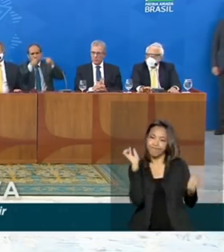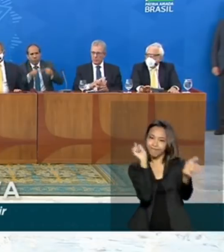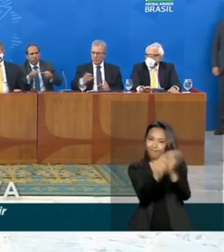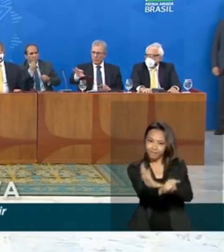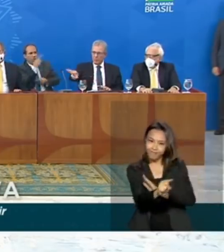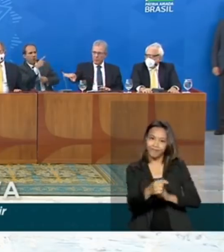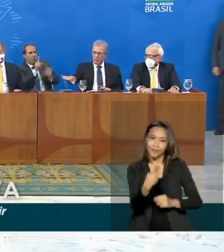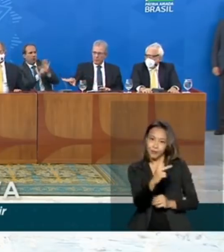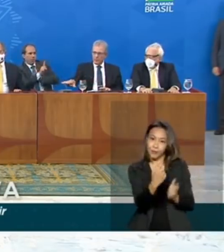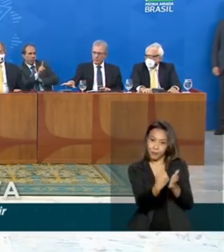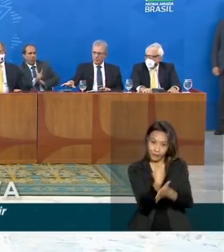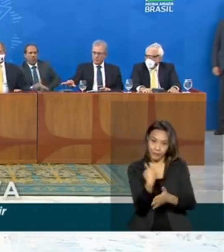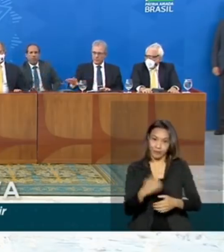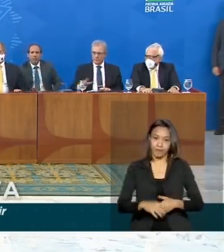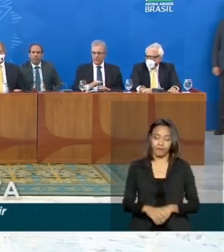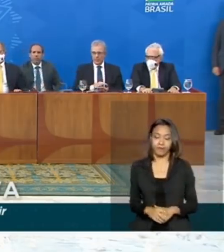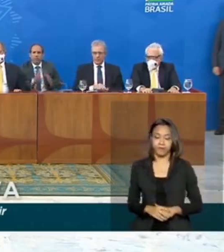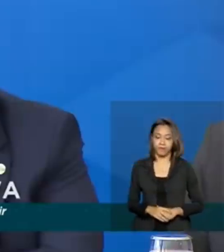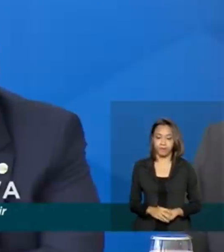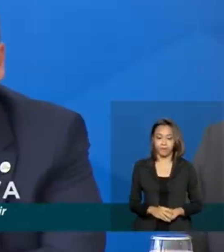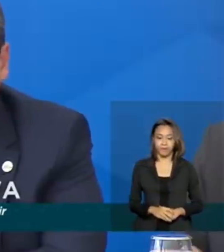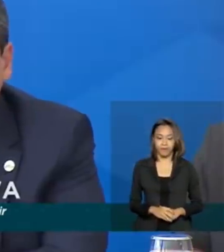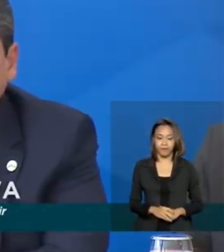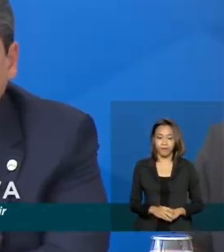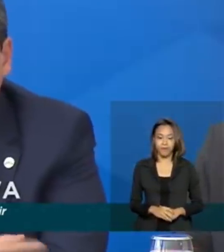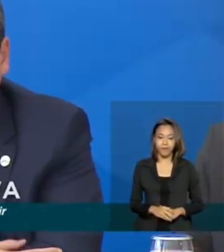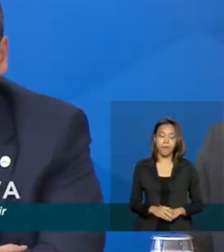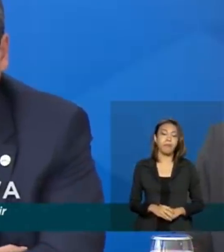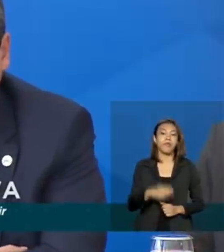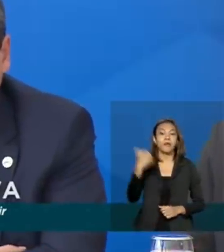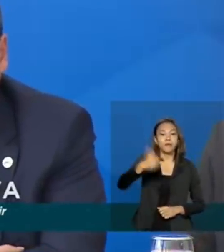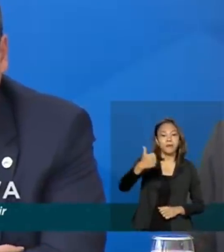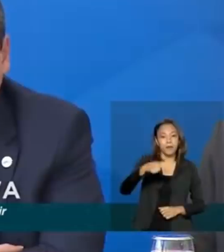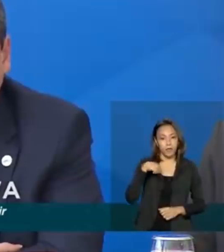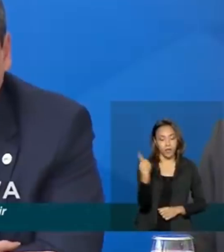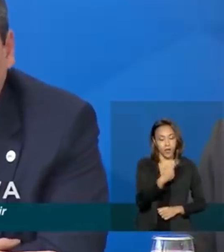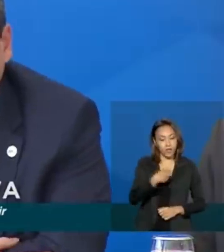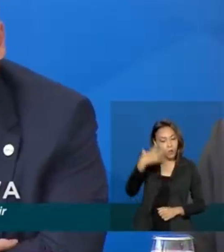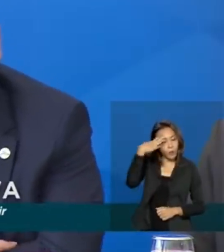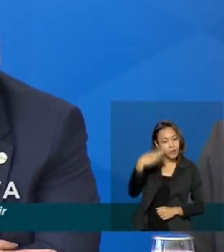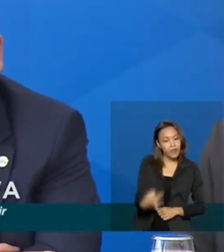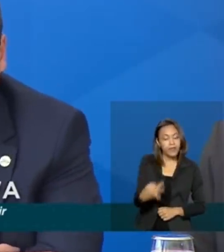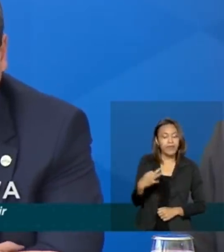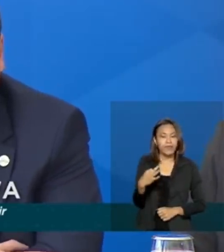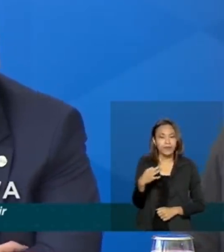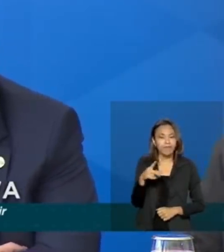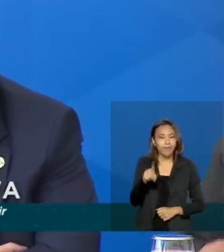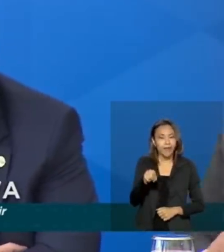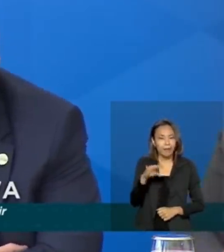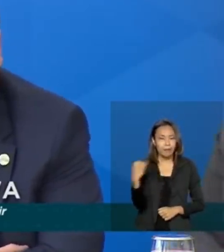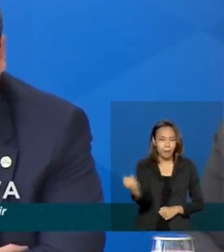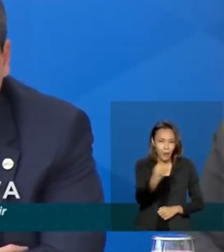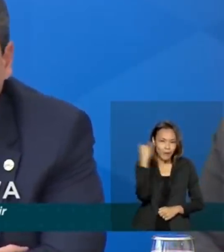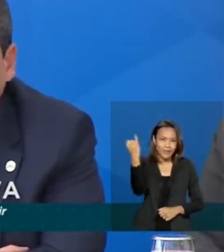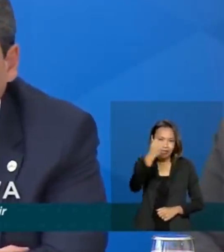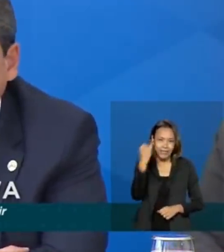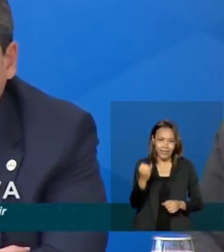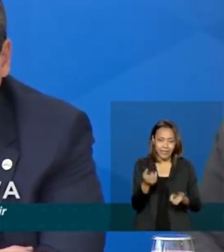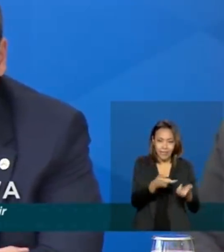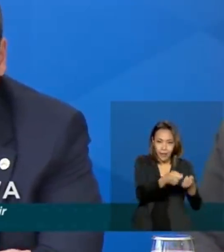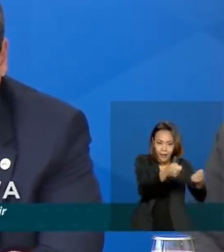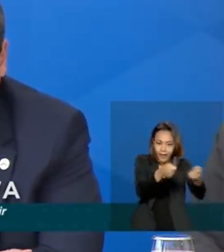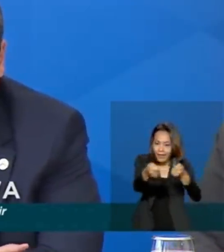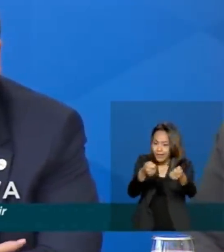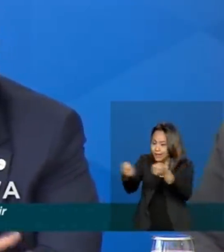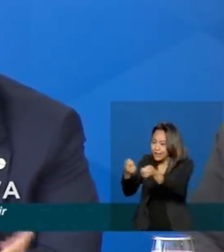pergunta. Bom, primeiro a gente precisa entender que é fundamental reequilibrar a matriz de transportes, né? Então, não é só